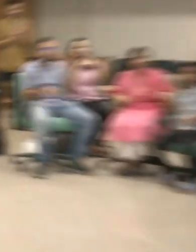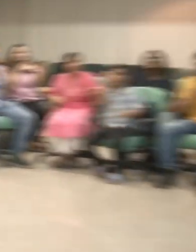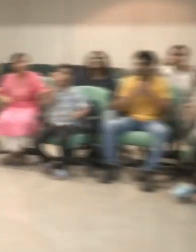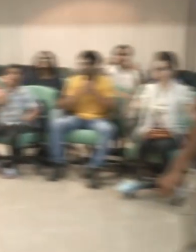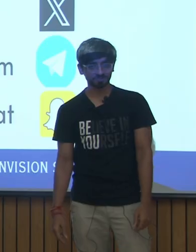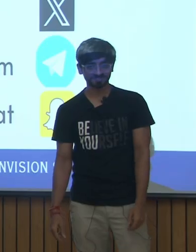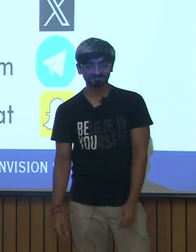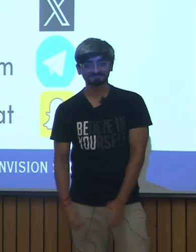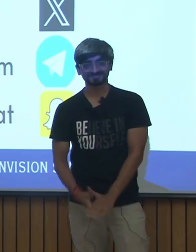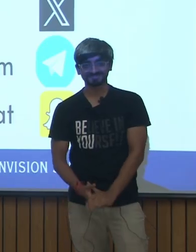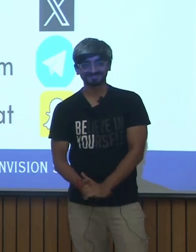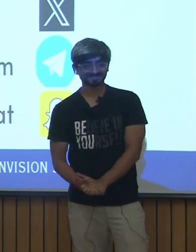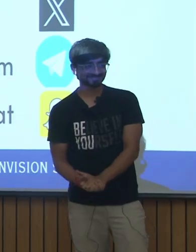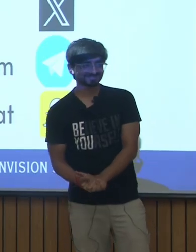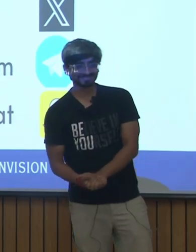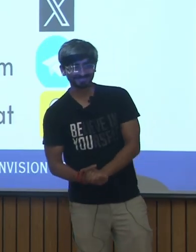साइन फॉर फॉरगॉट